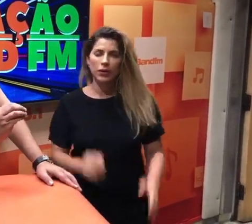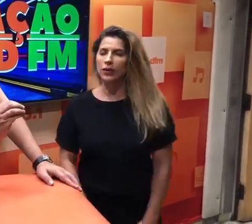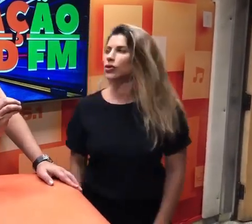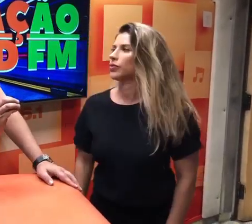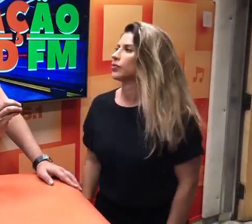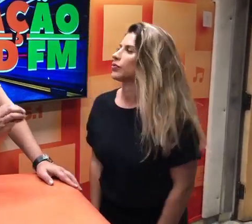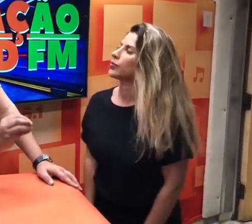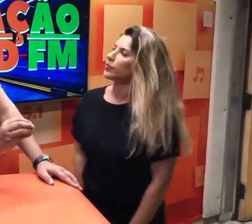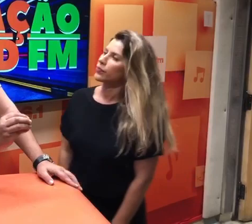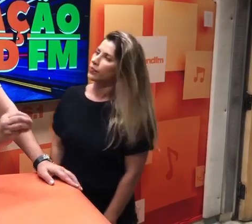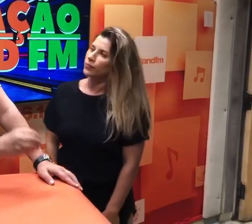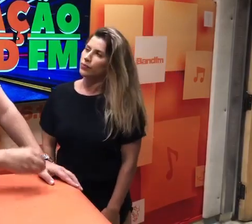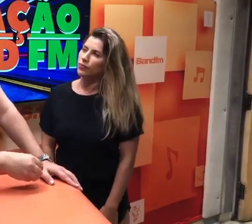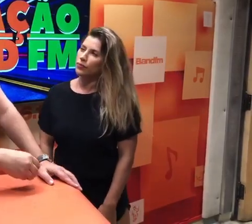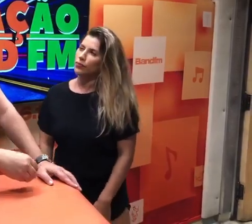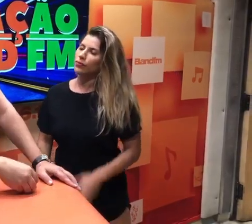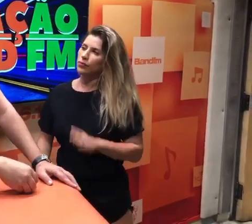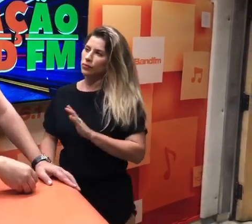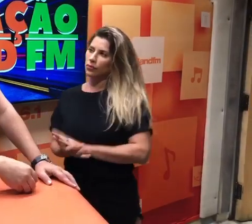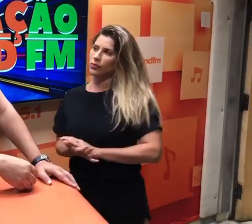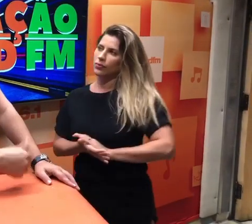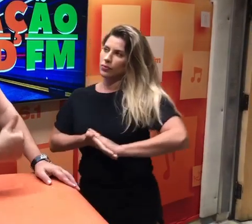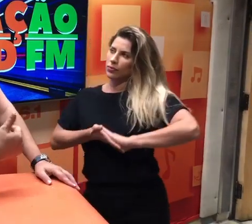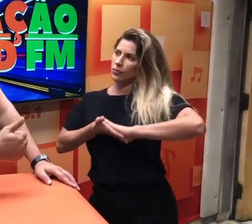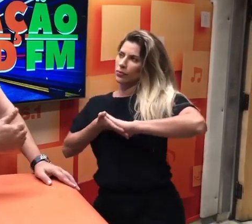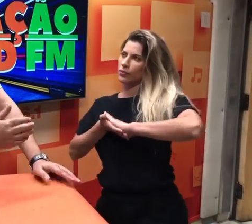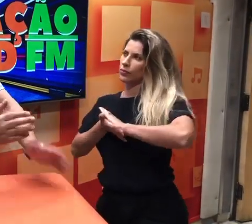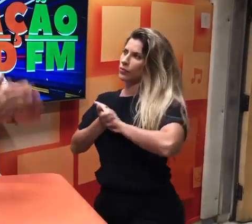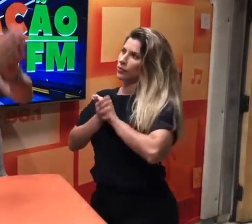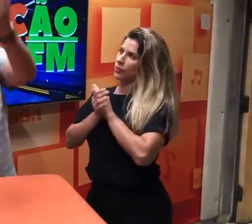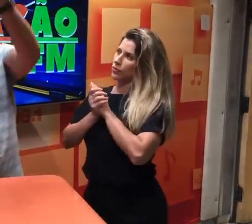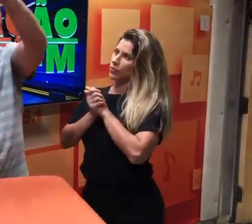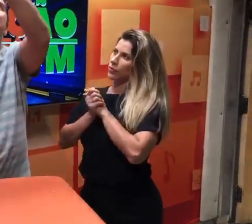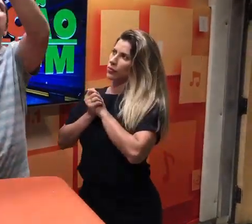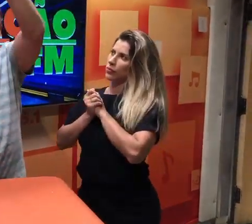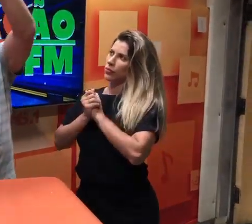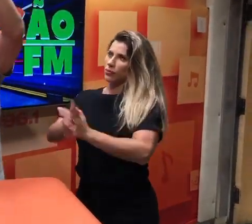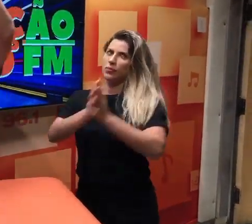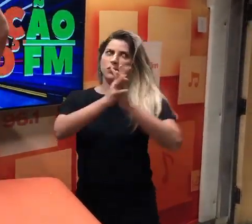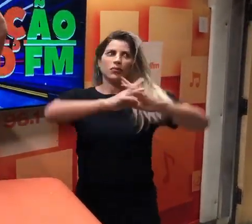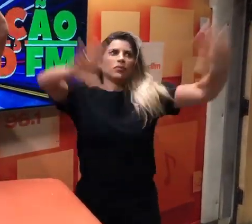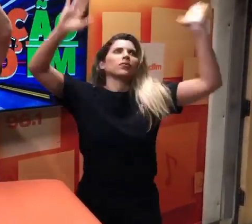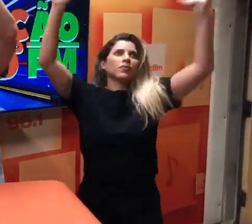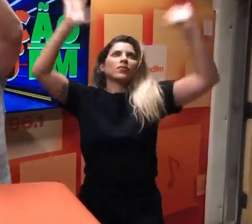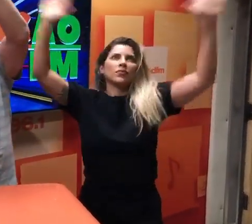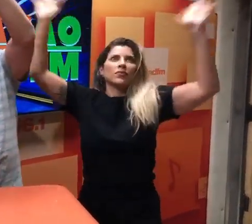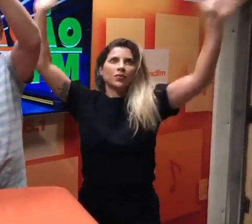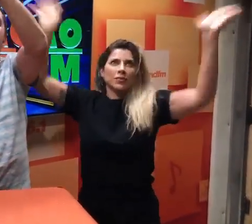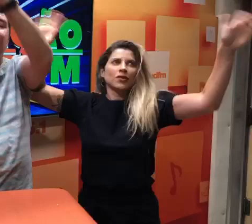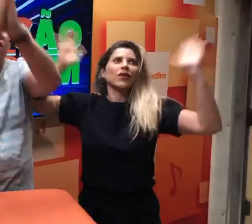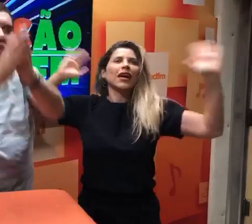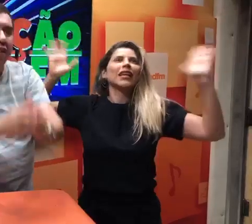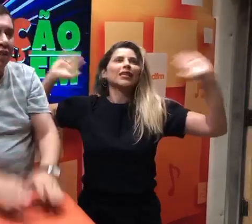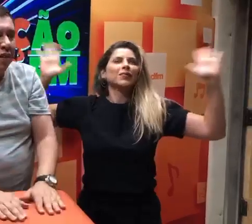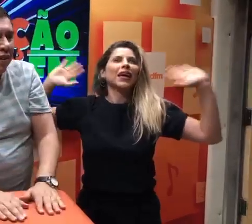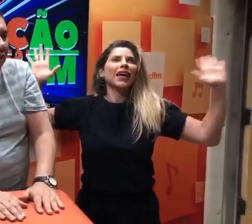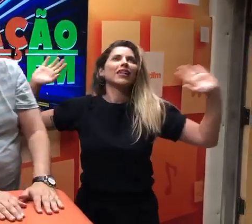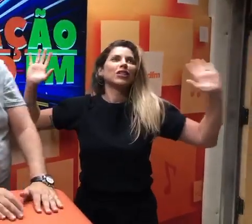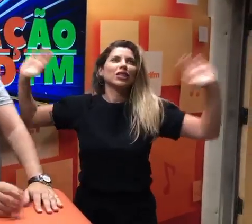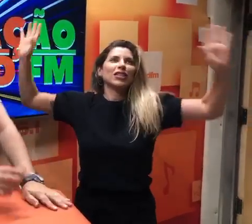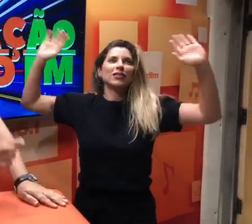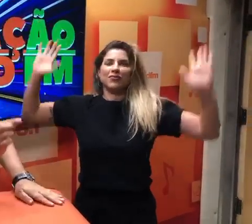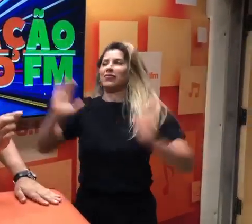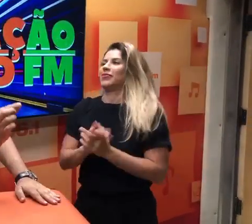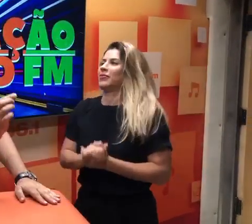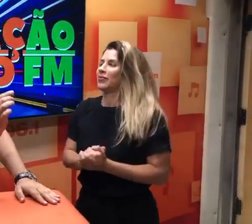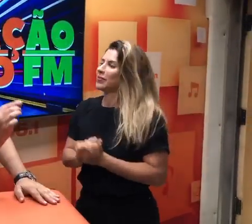super importante. Você imagina nessa época da pandemia, com as vacinas felizmente começando. Felizmente.